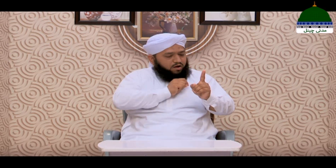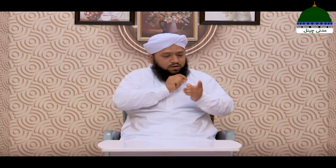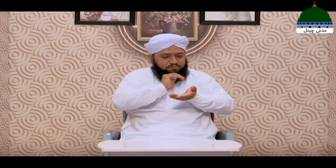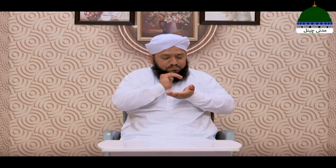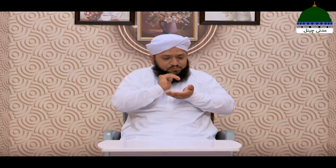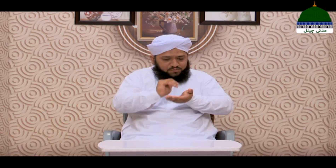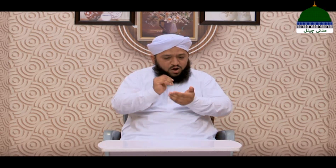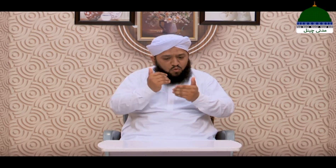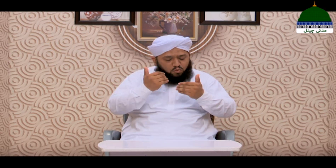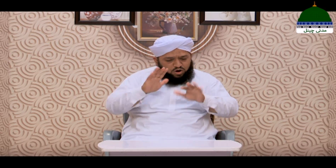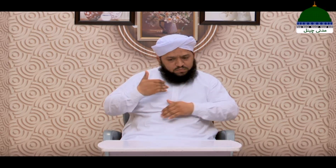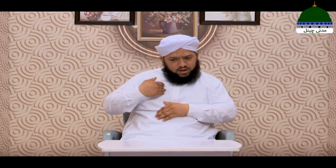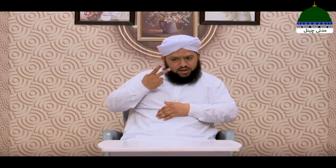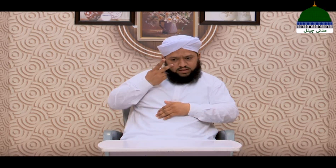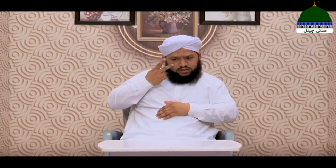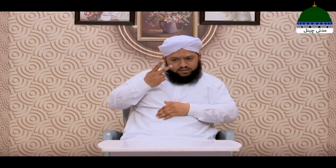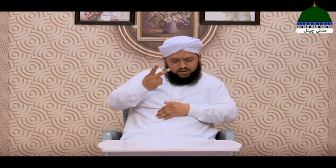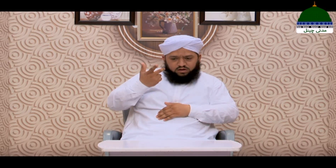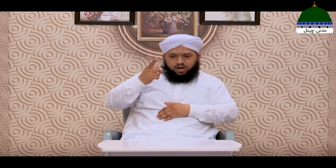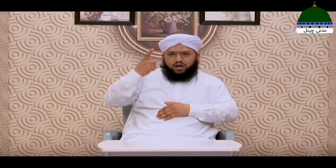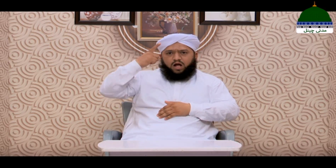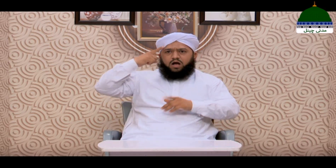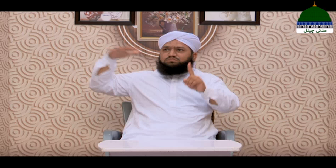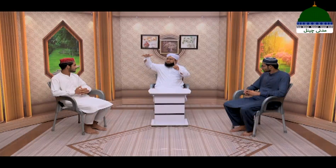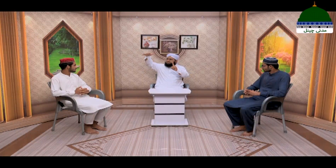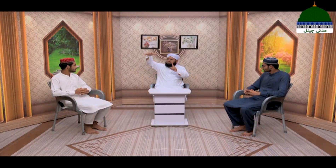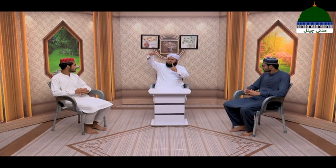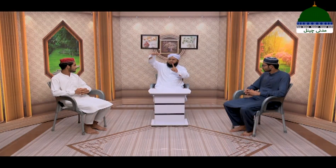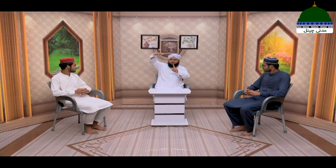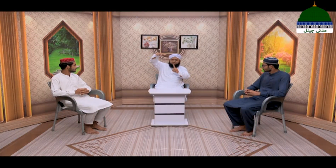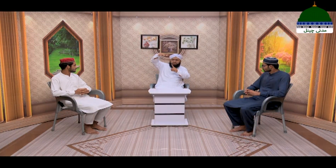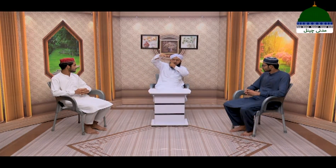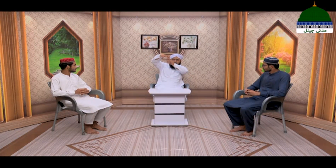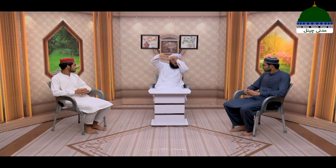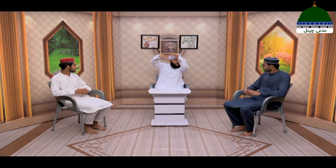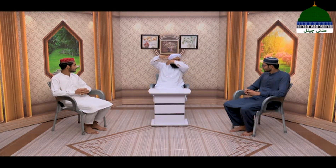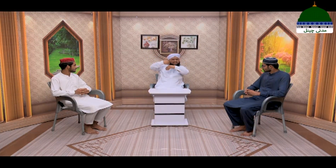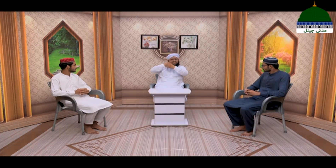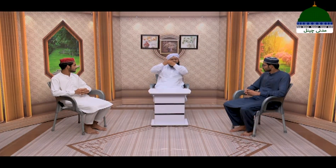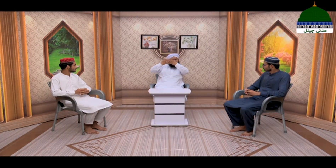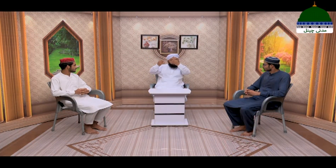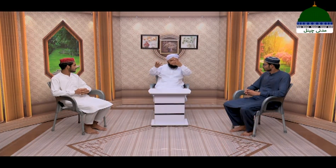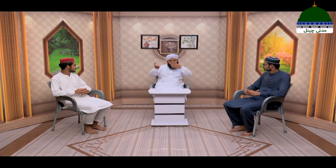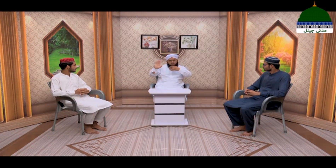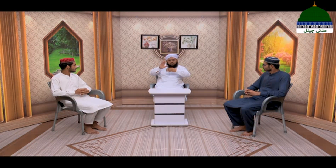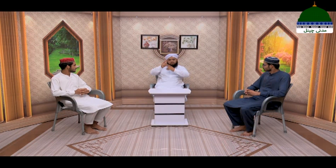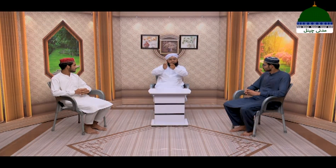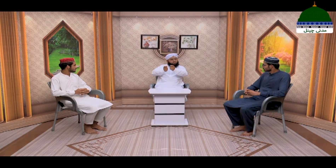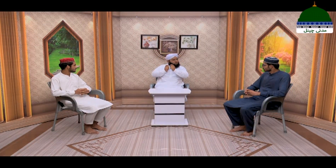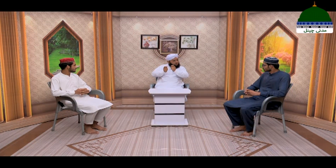پیدا ہوئے تو میں نے دیکھا کہ ایک بادل آیا جس میں روشنی کے ساتھ گھوڑوں کی اور پرندوں کے اڑنے کی